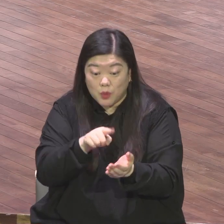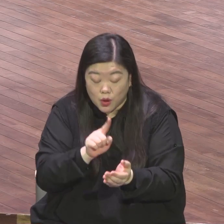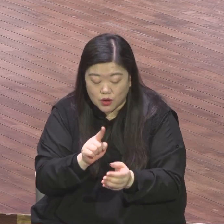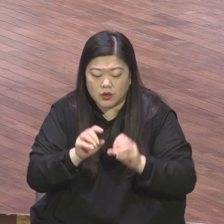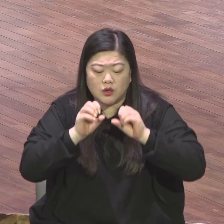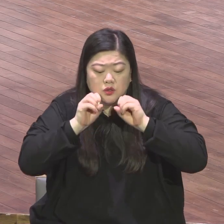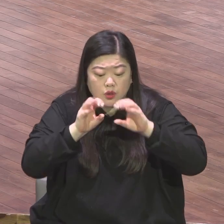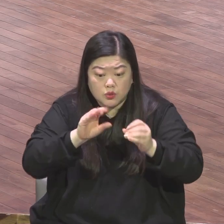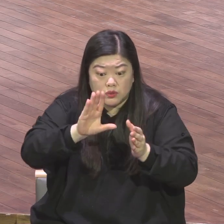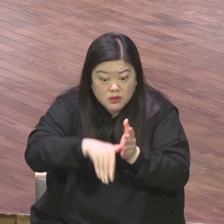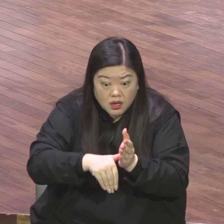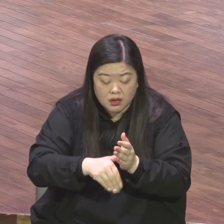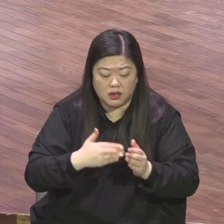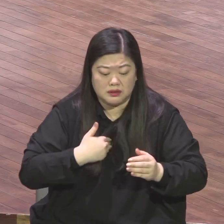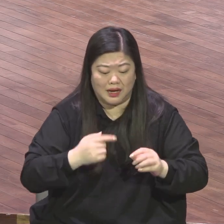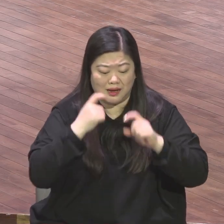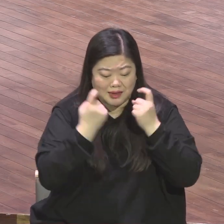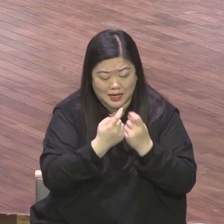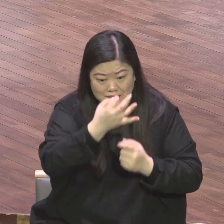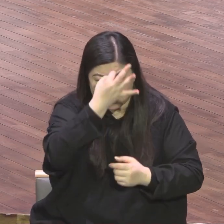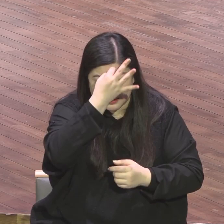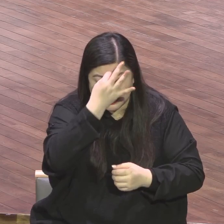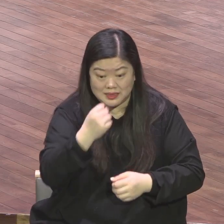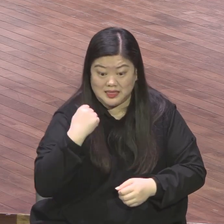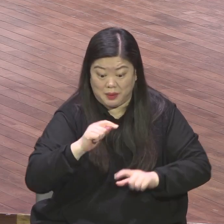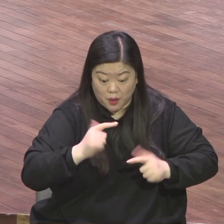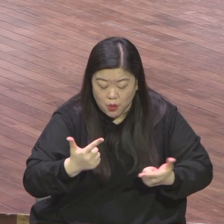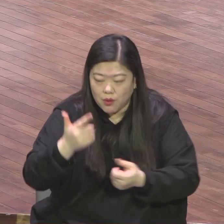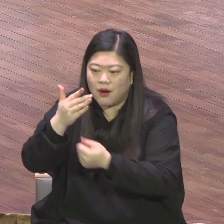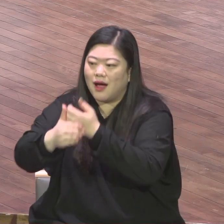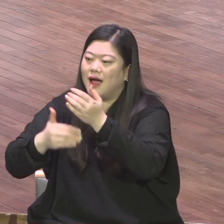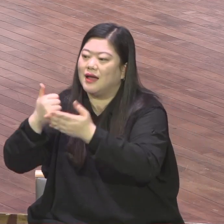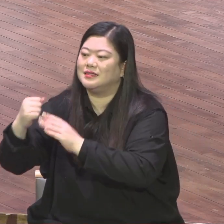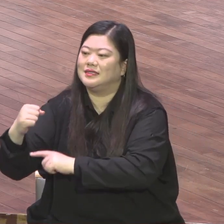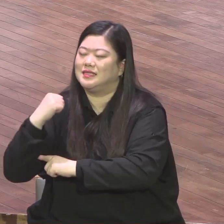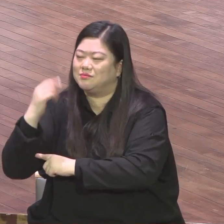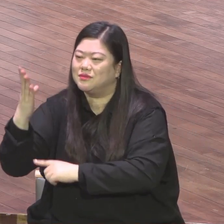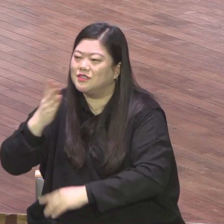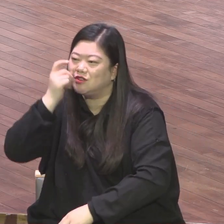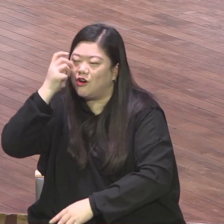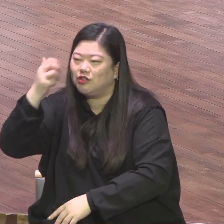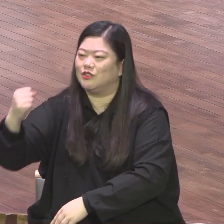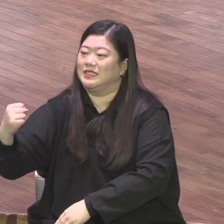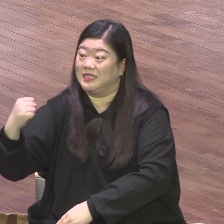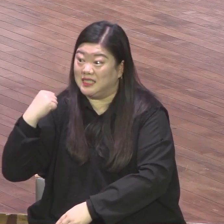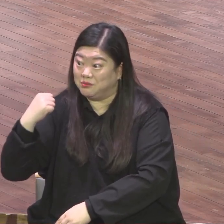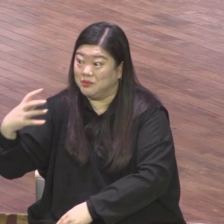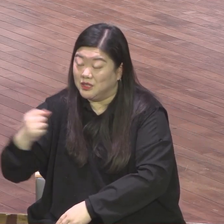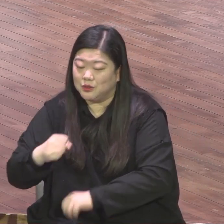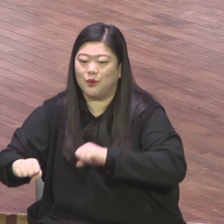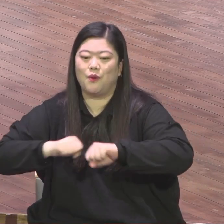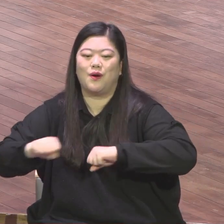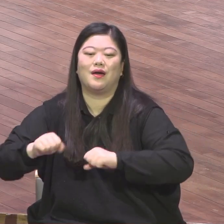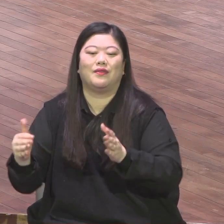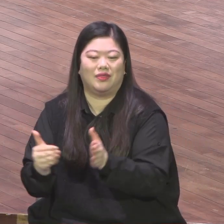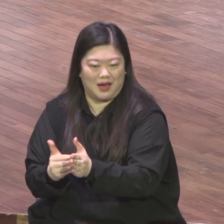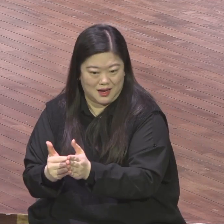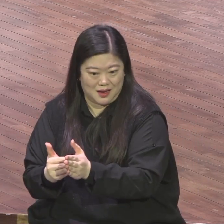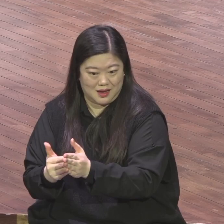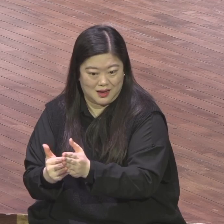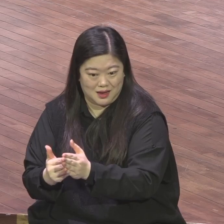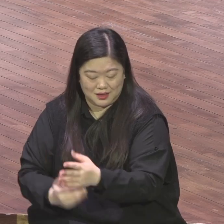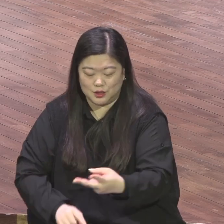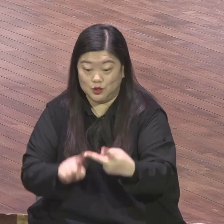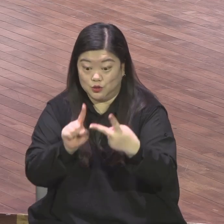성령이 충만해서 성령이 지시하는 대로 성령에 이끌려서 현장 변화의 주역으로 섰다는 것입니다. 또 하나는